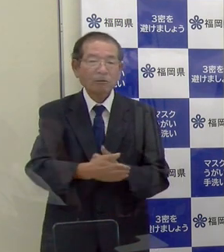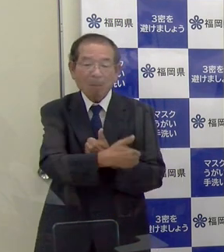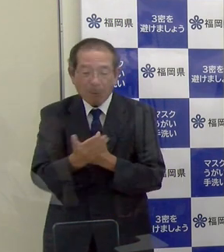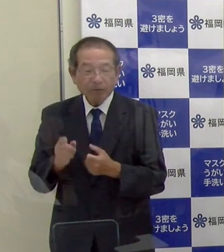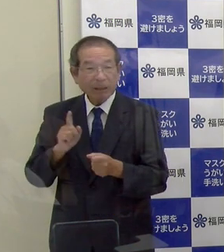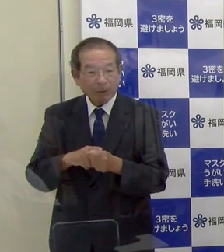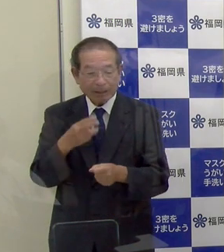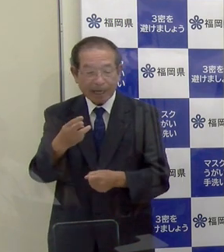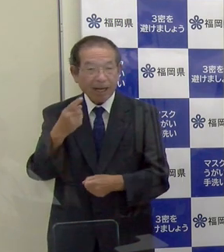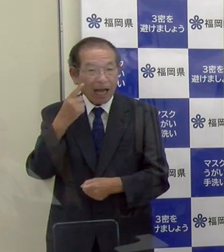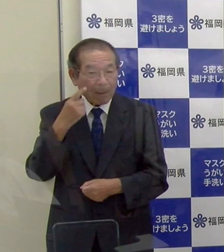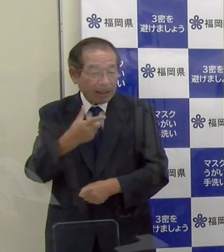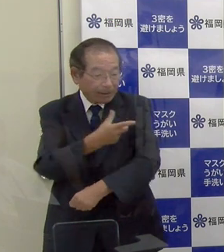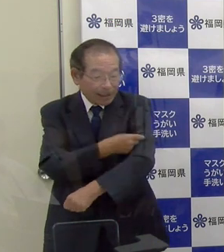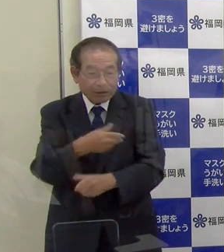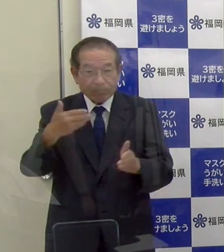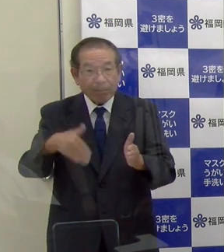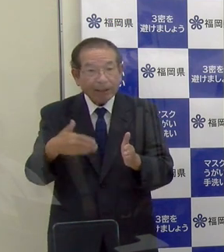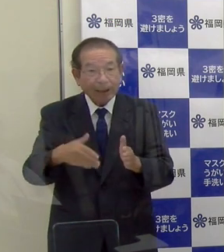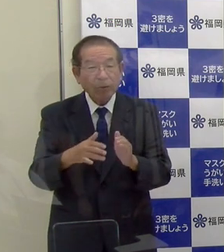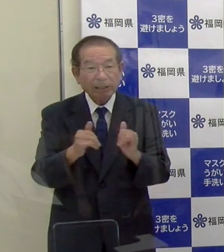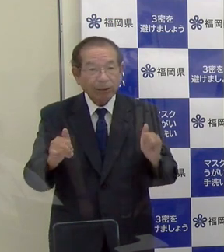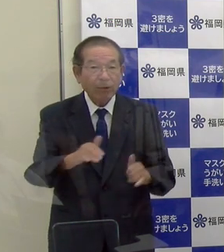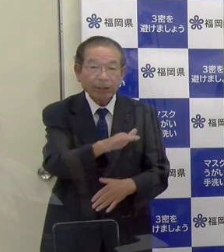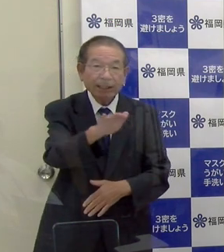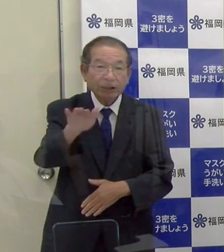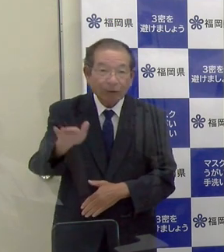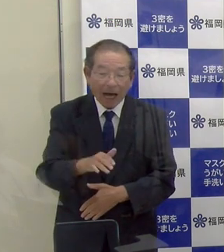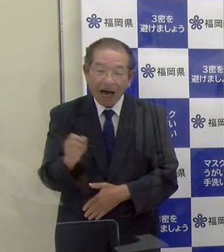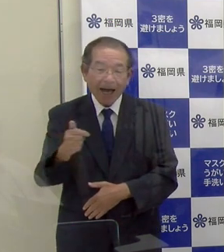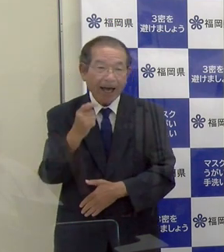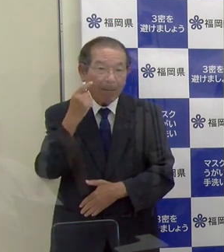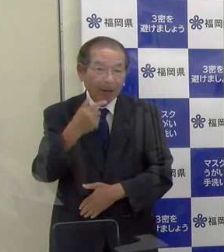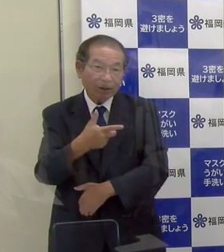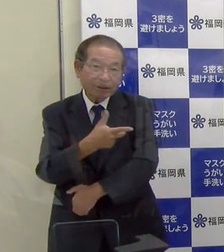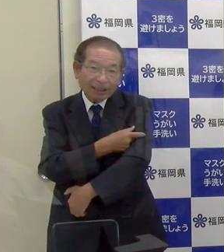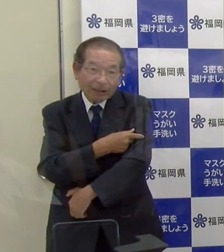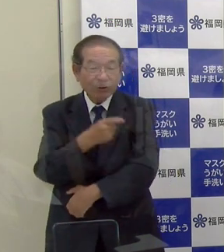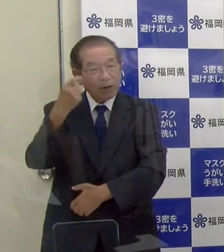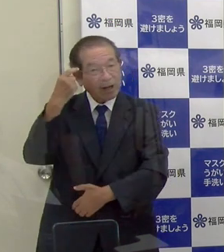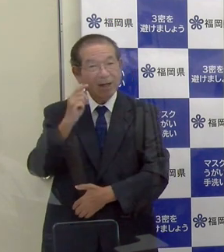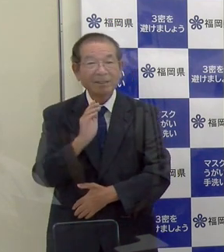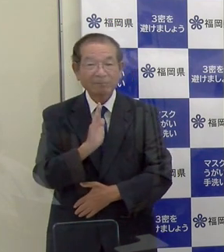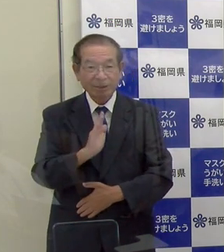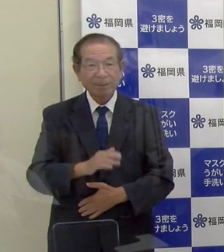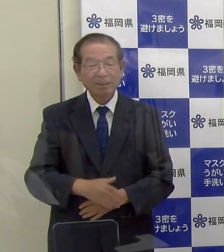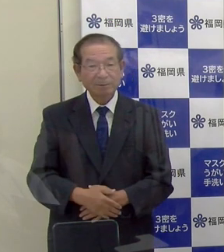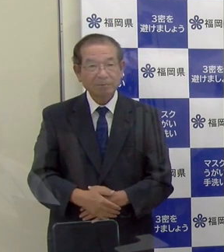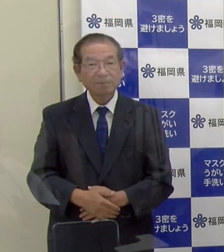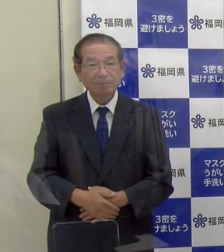3回目の接種がまだお済みでない皆様は早めの接種をご検討ください